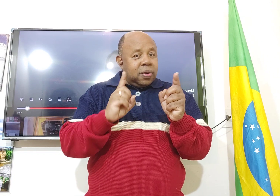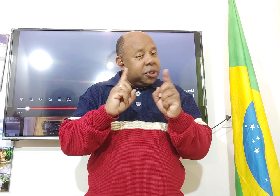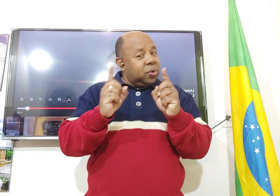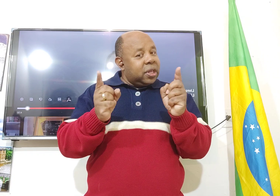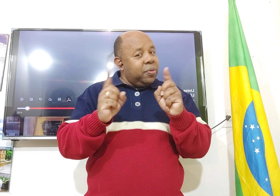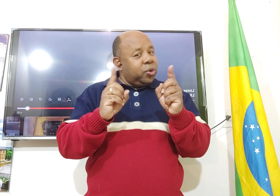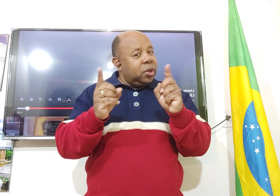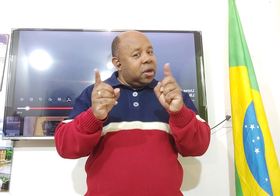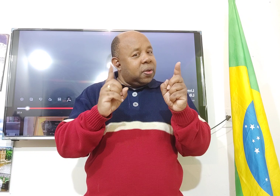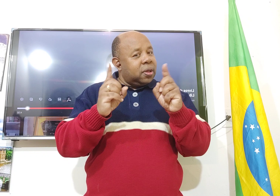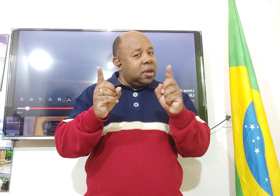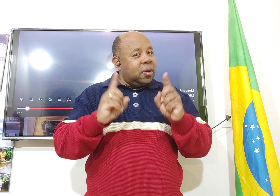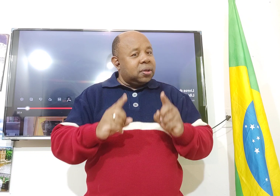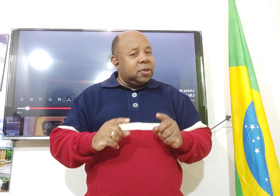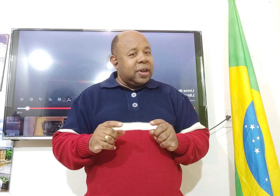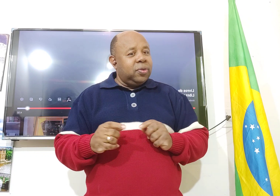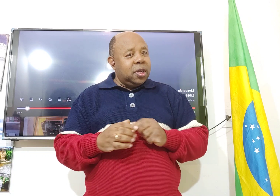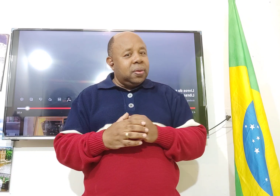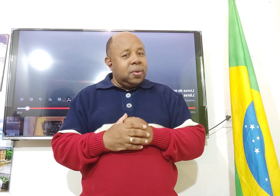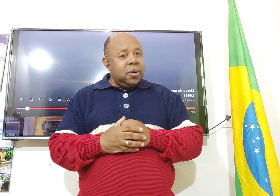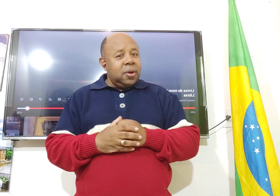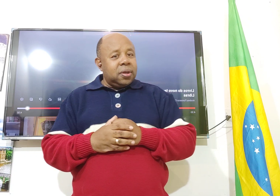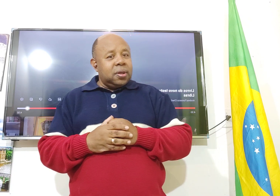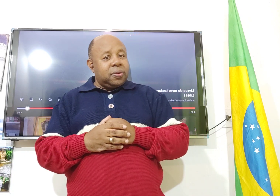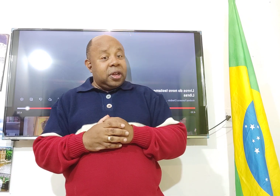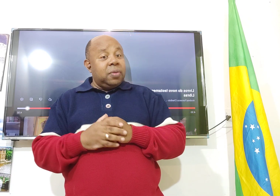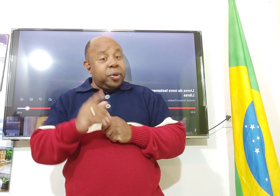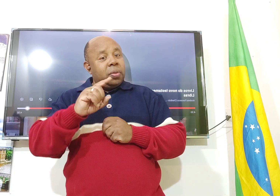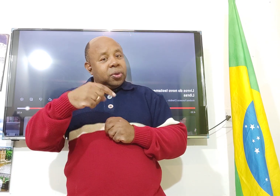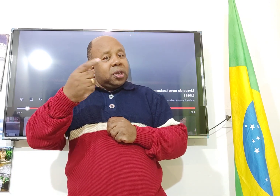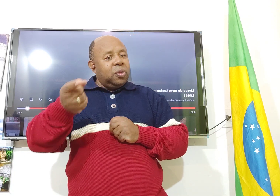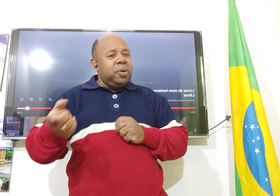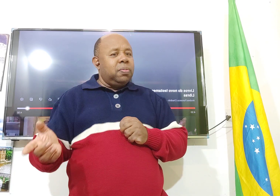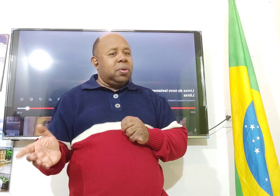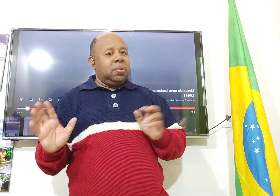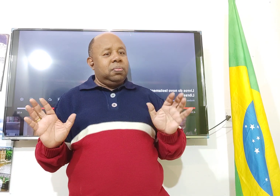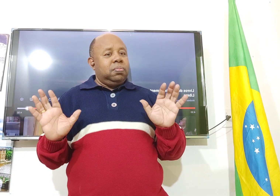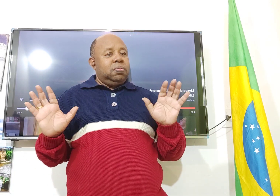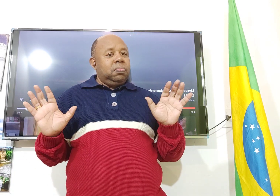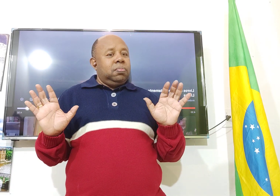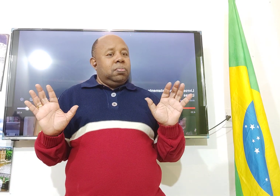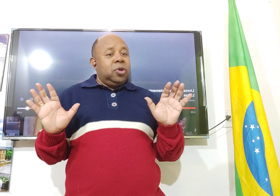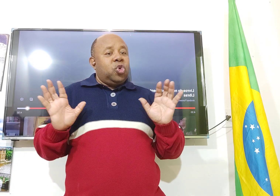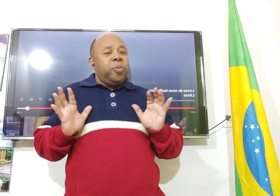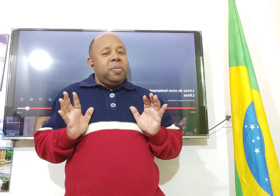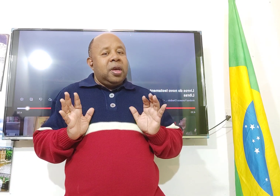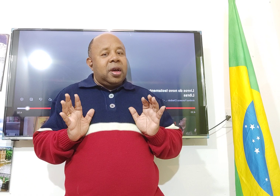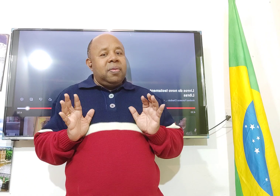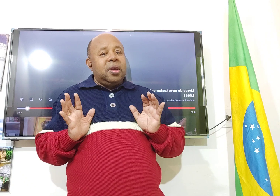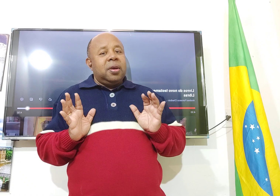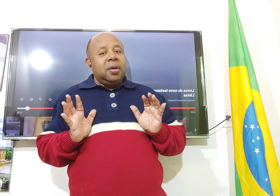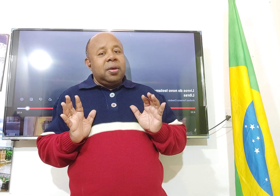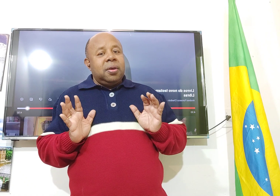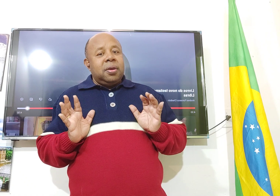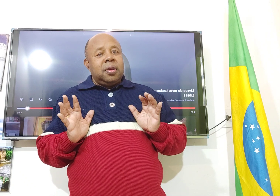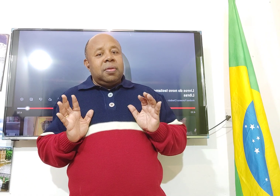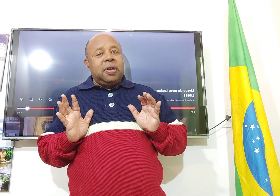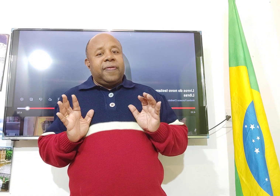Então eu acho que não tem muito Deus nesse negócio de ficar mudando esses termos, principalmente o termo bíblico. Desculpa a minha